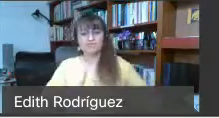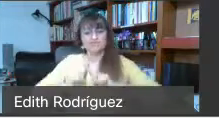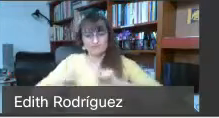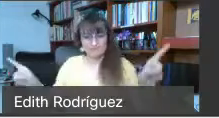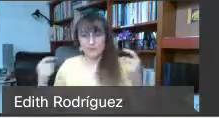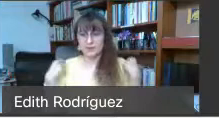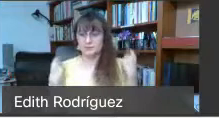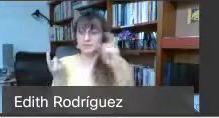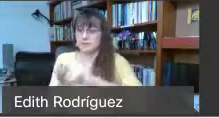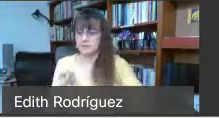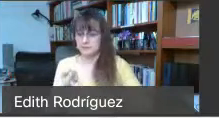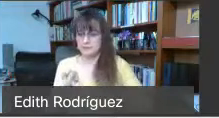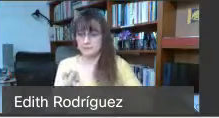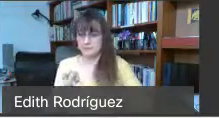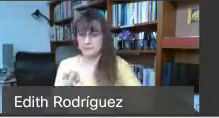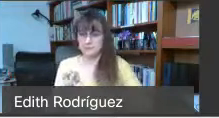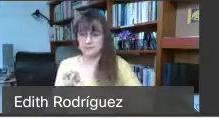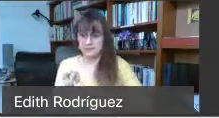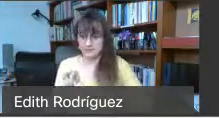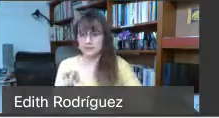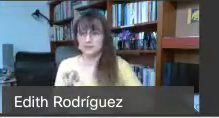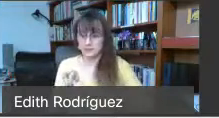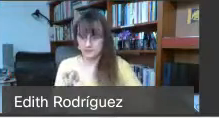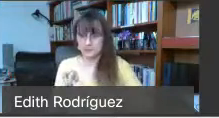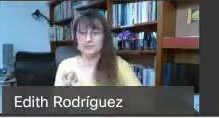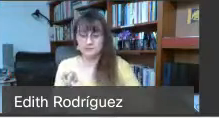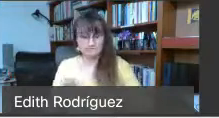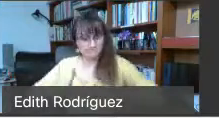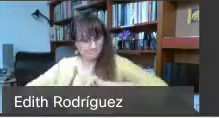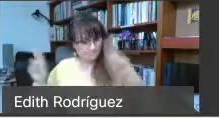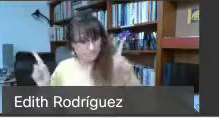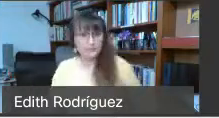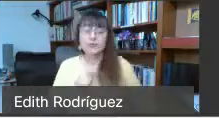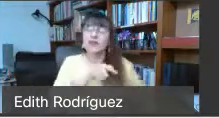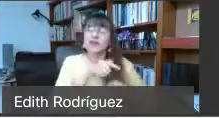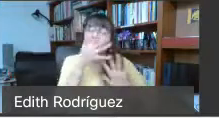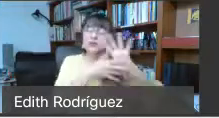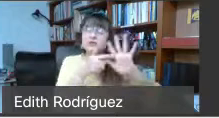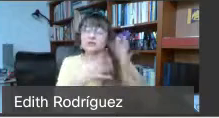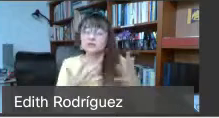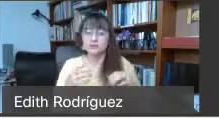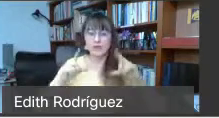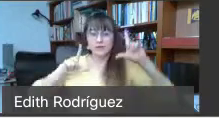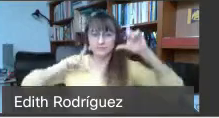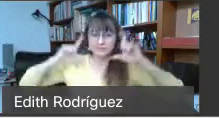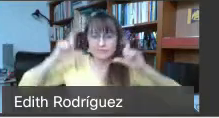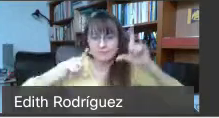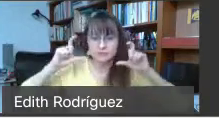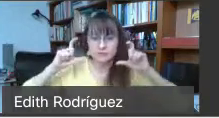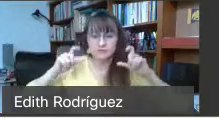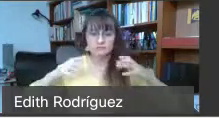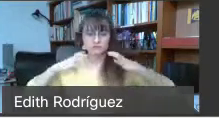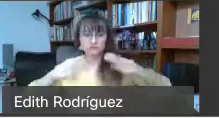determinado conceptos frente a la lengua de señas, diciendo que esta tiene su propia gramática y su propia estructura, la cual es diferente